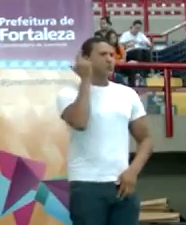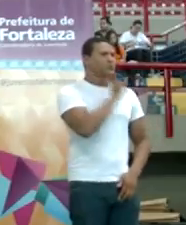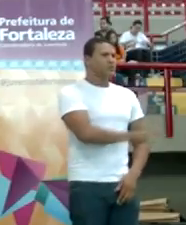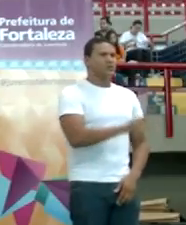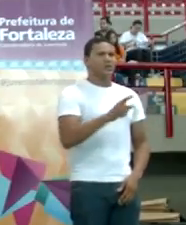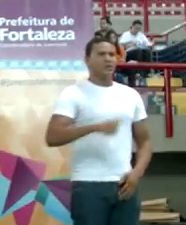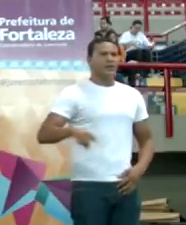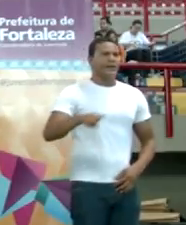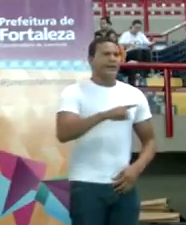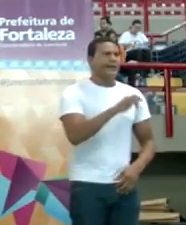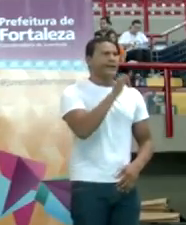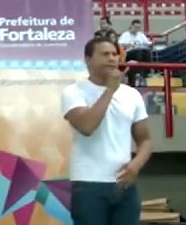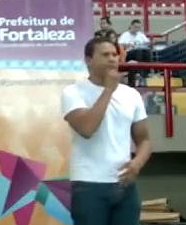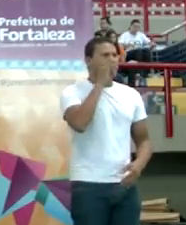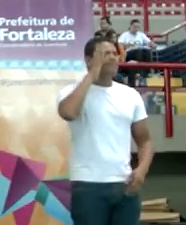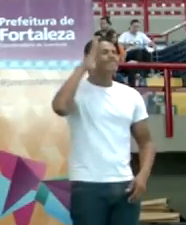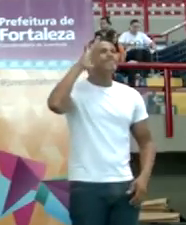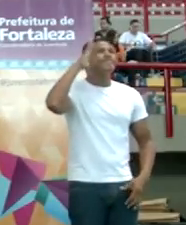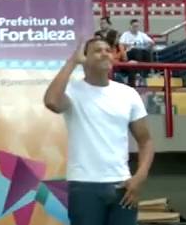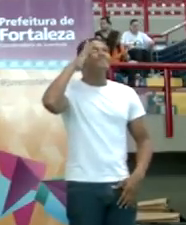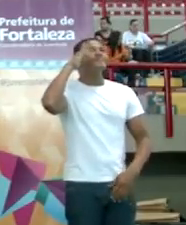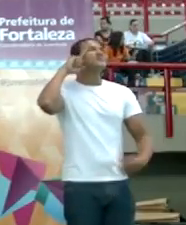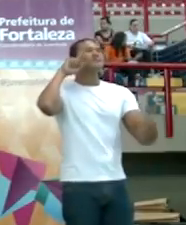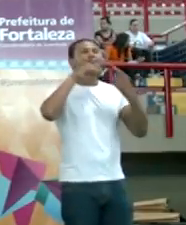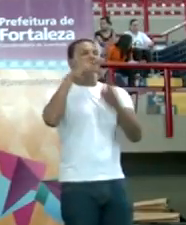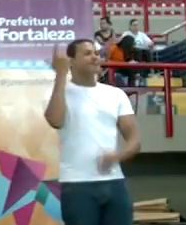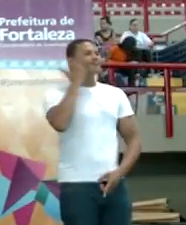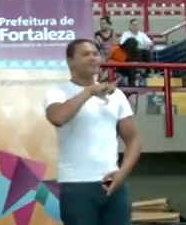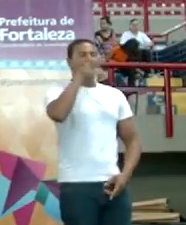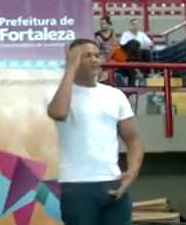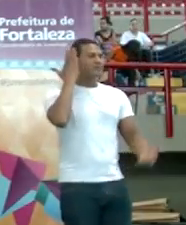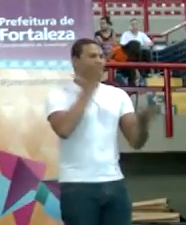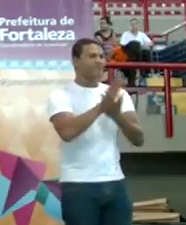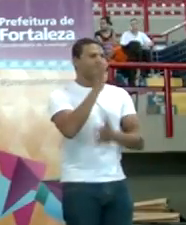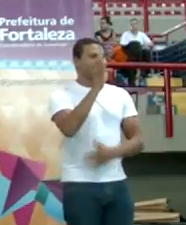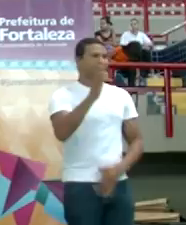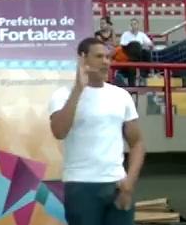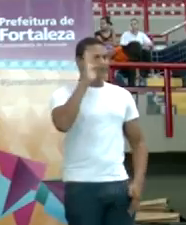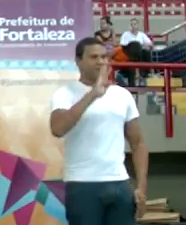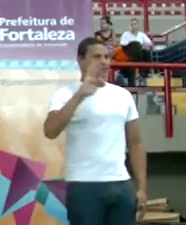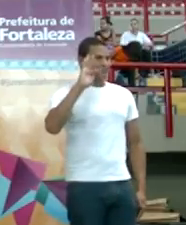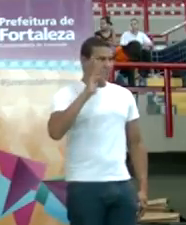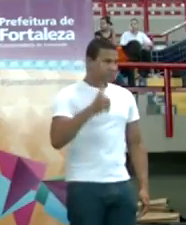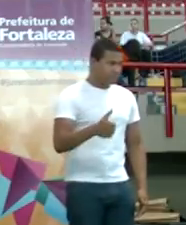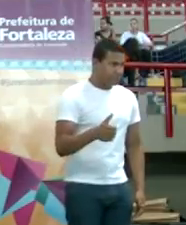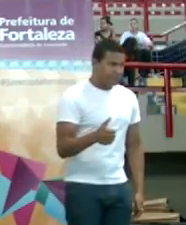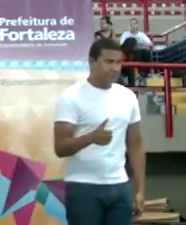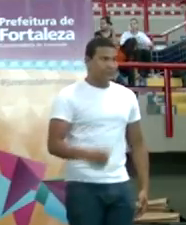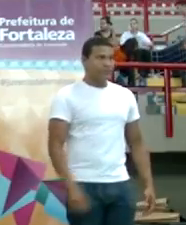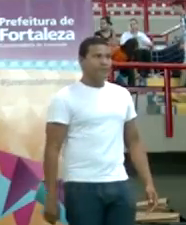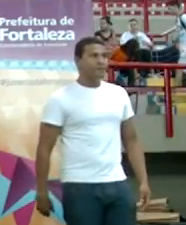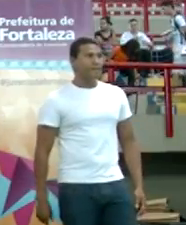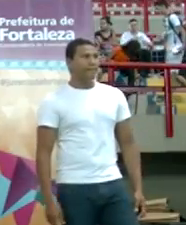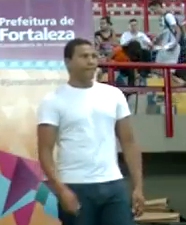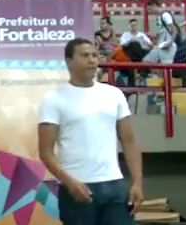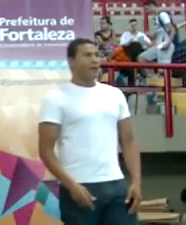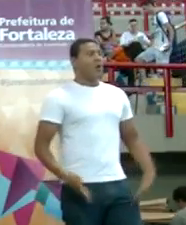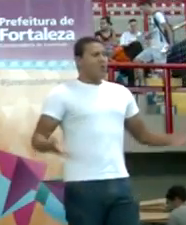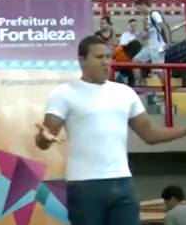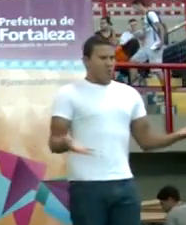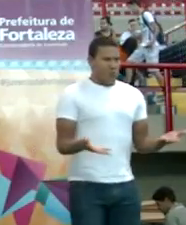este sonho, né, de vocês, né? Que é entrar no nível superior. A gente vai começar